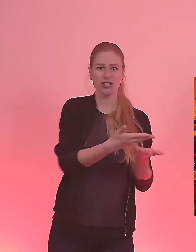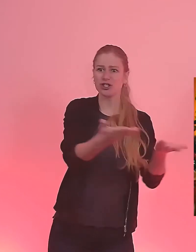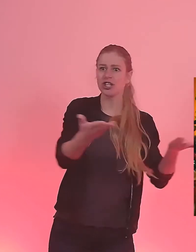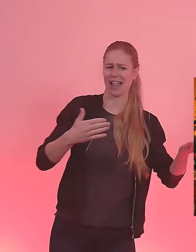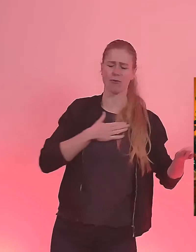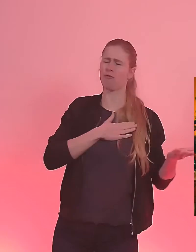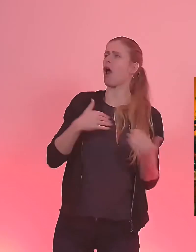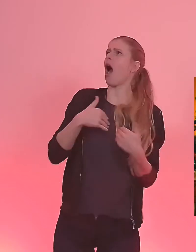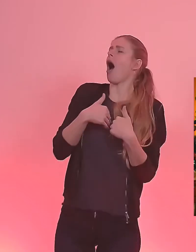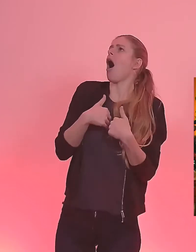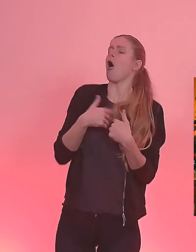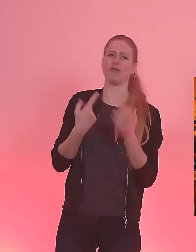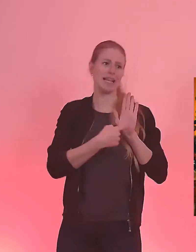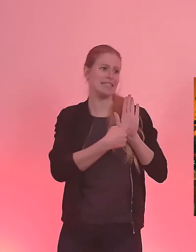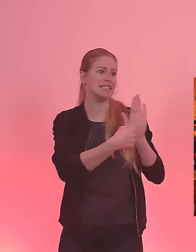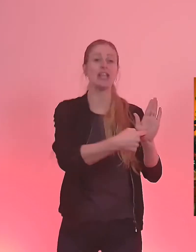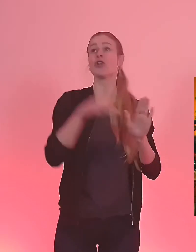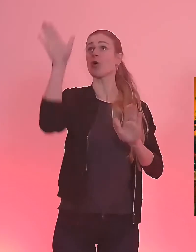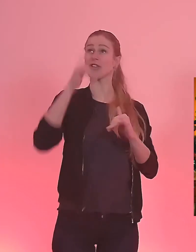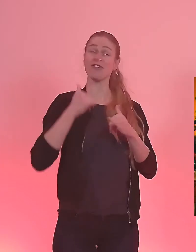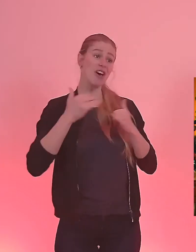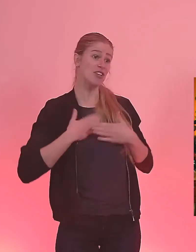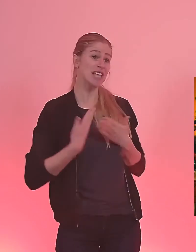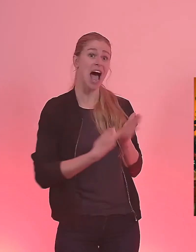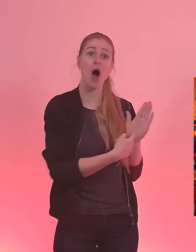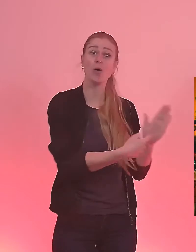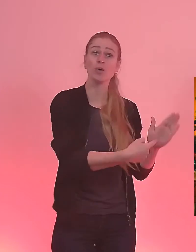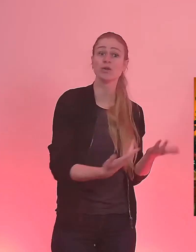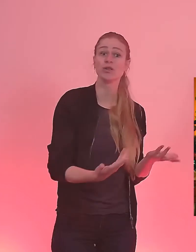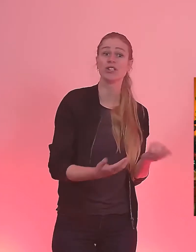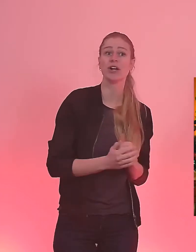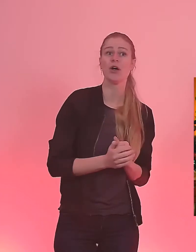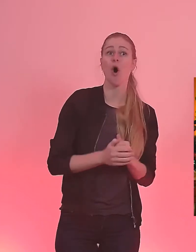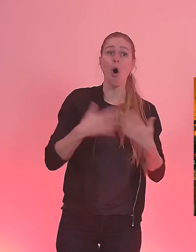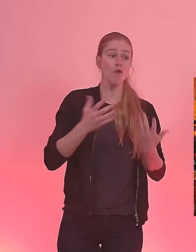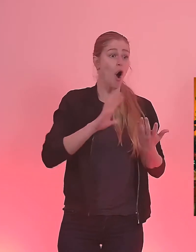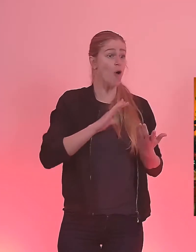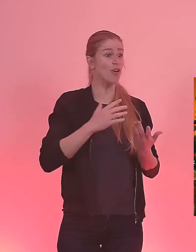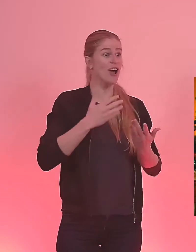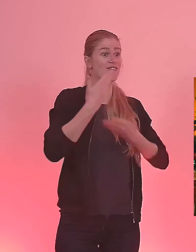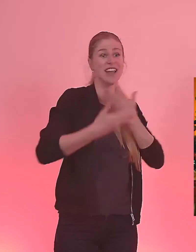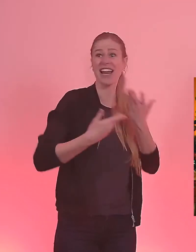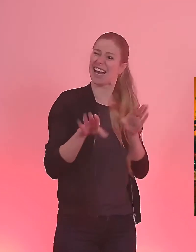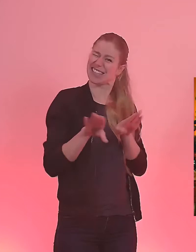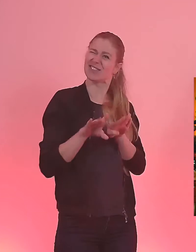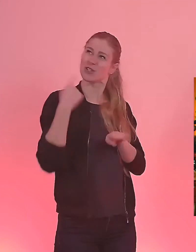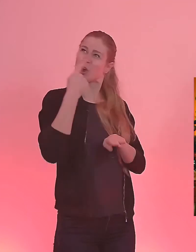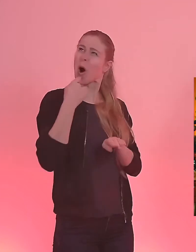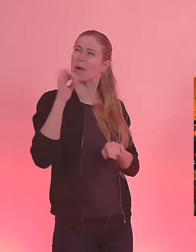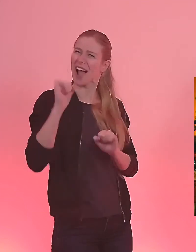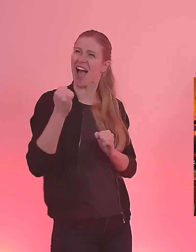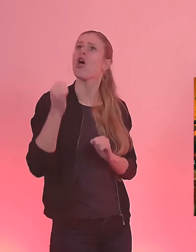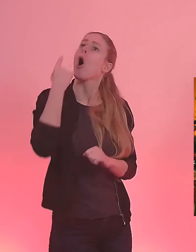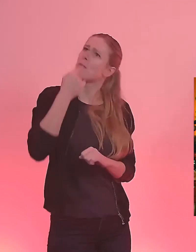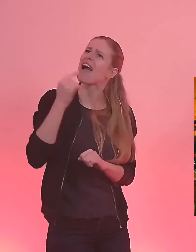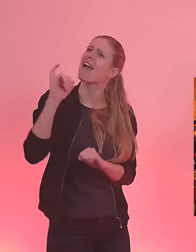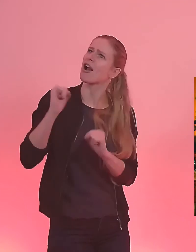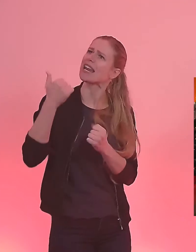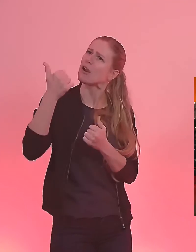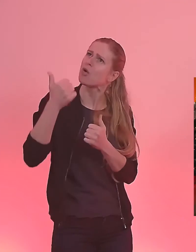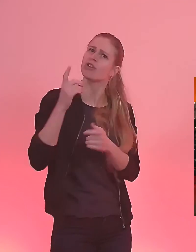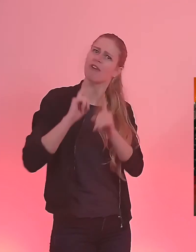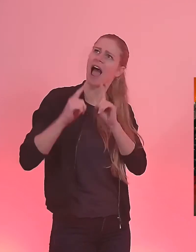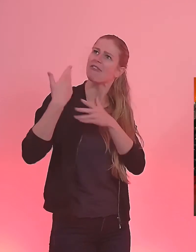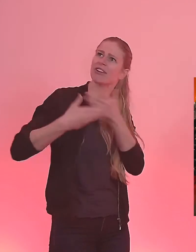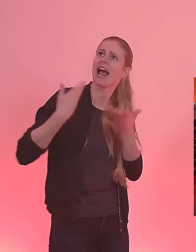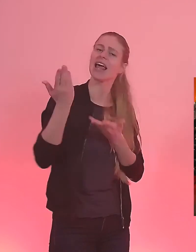zien dat hij de God heel fijn ze houdt. En ook door bijvoorbeeld dus te vertellen wat opa kan. Opa, je kan heel goed verhalen vertellen, hè? Ja. Hé, maar wacht